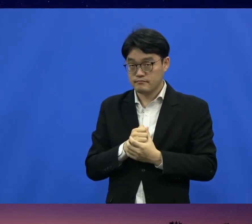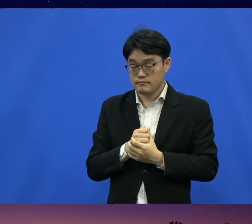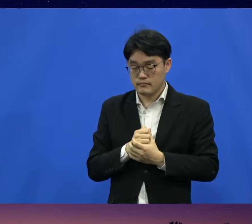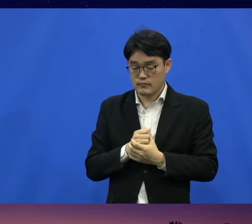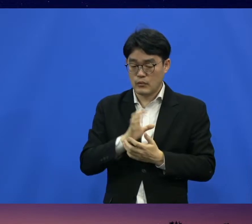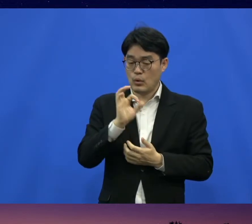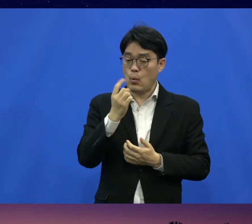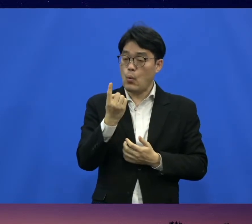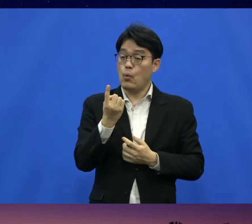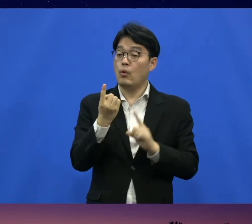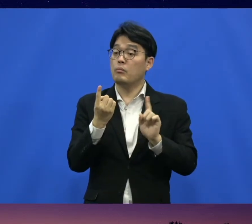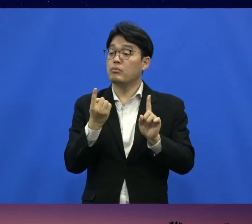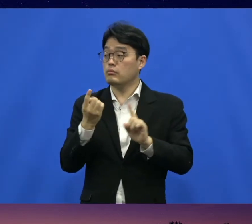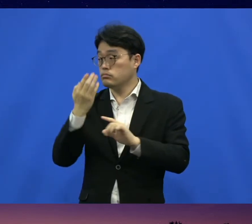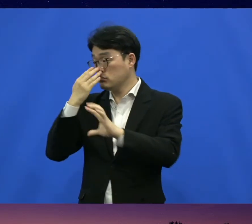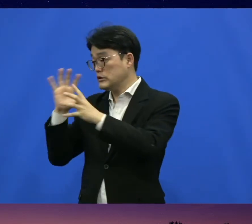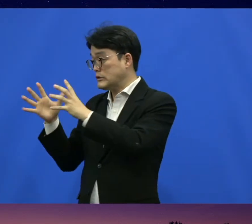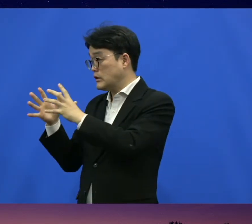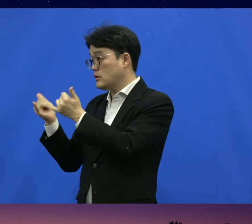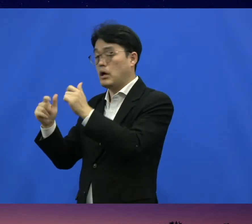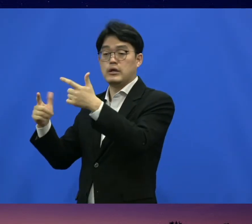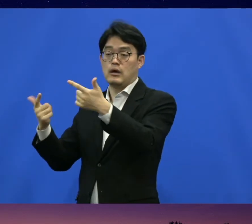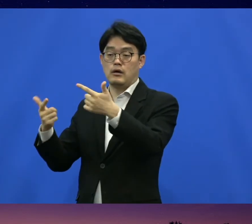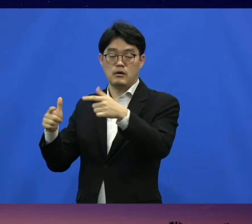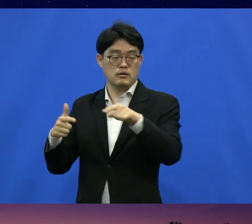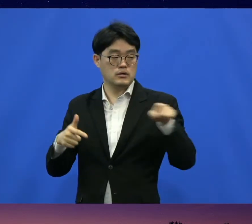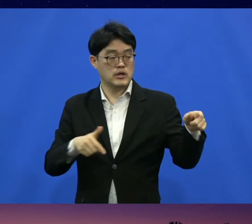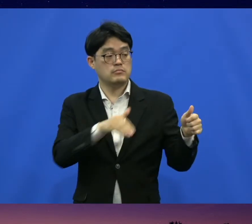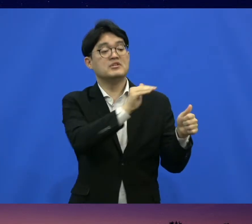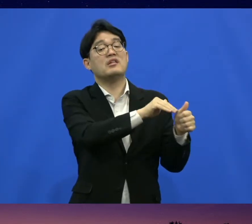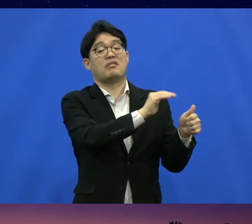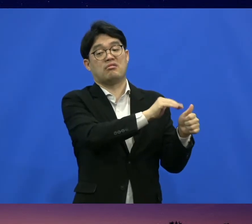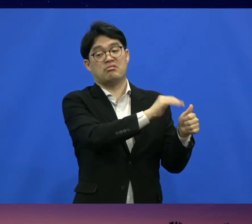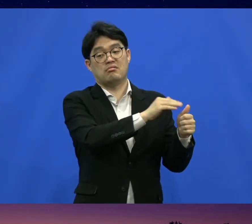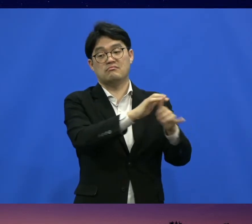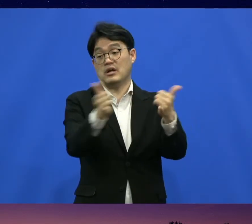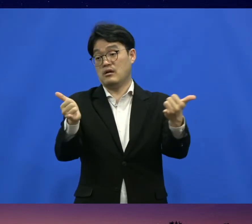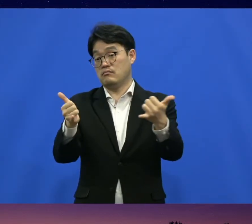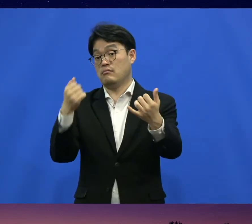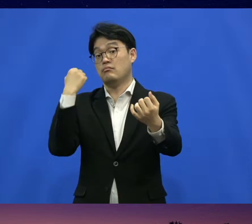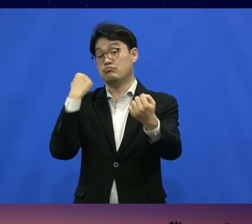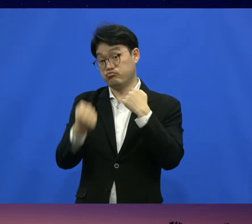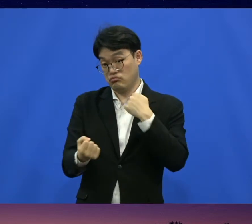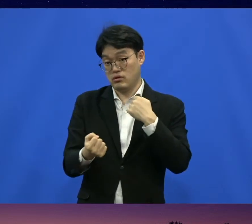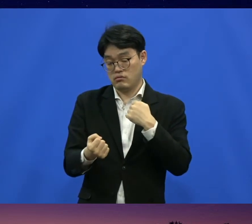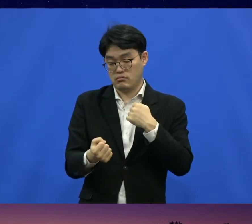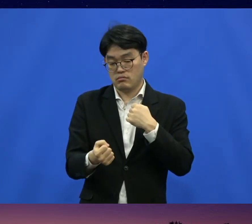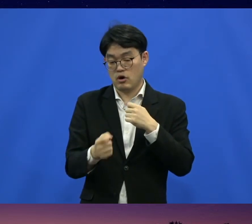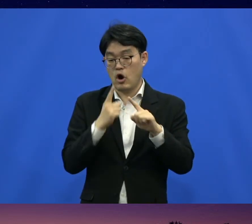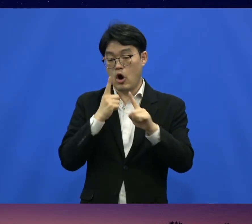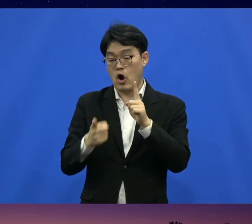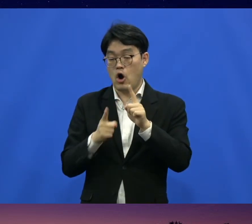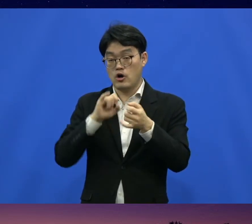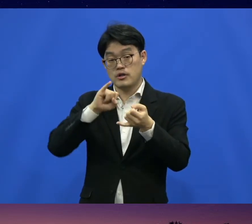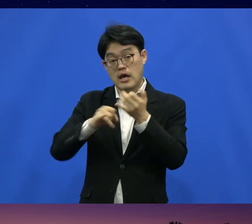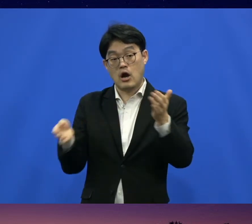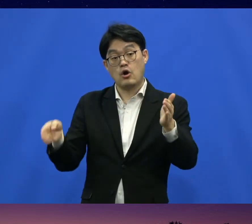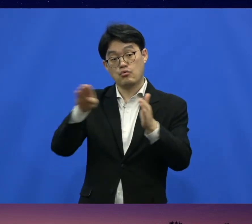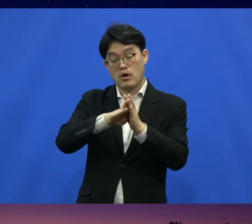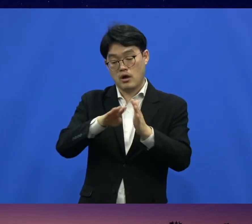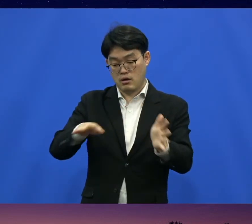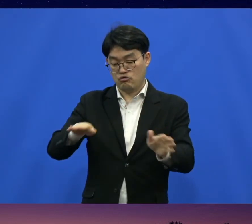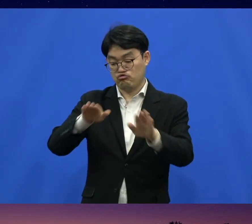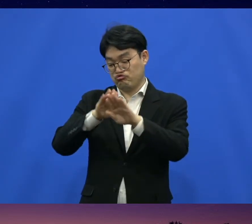사람이에요. 이방 사람, 이스라엘 사람이 아니에요. 그럼에도 불구하고 법궤를 모시고 있는 3개월